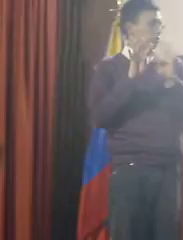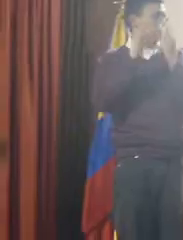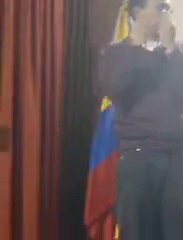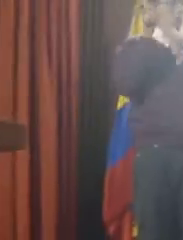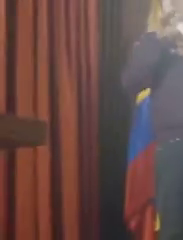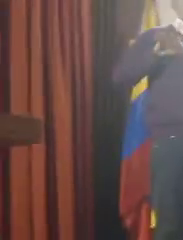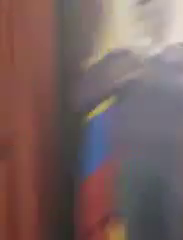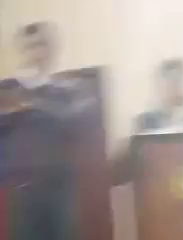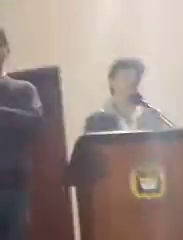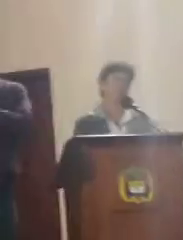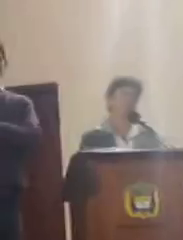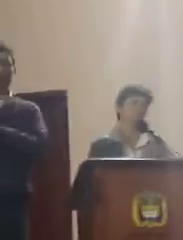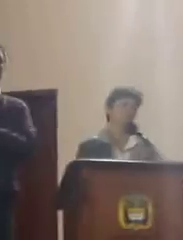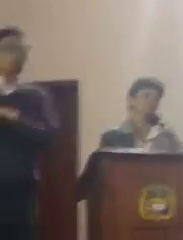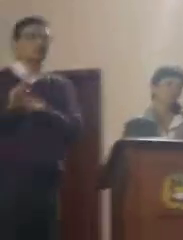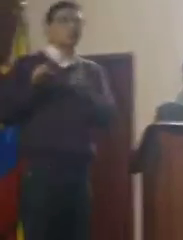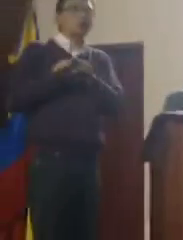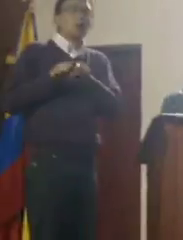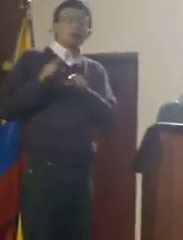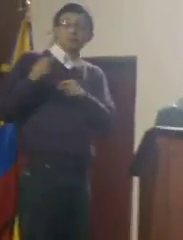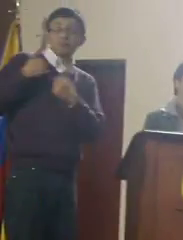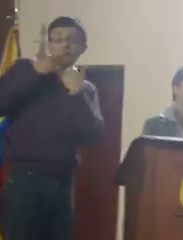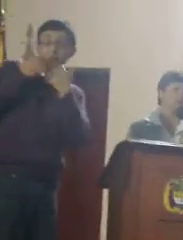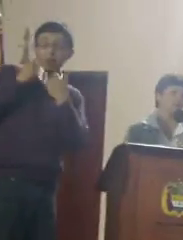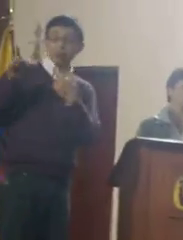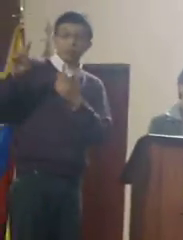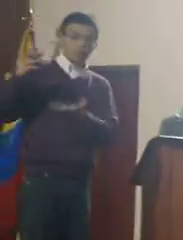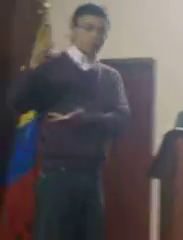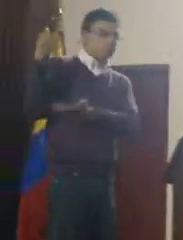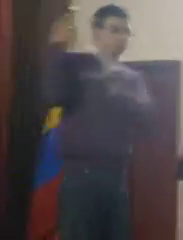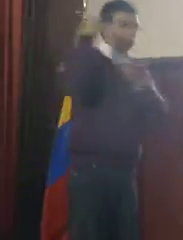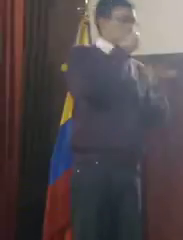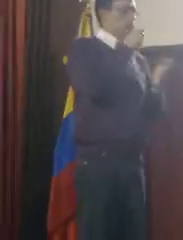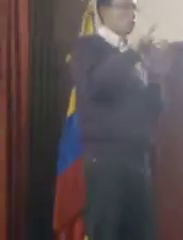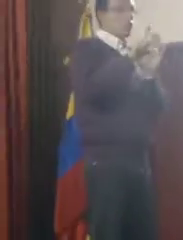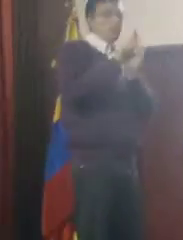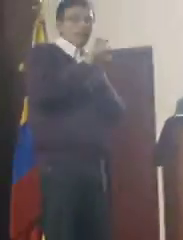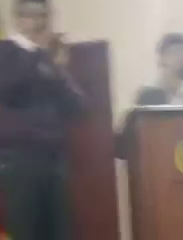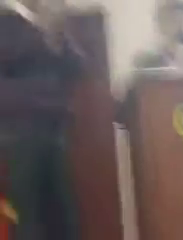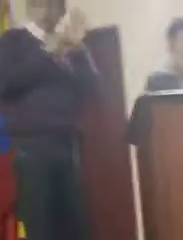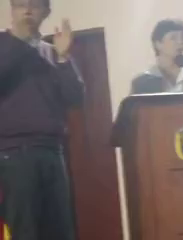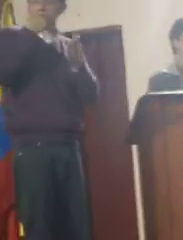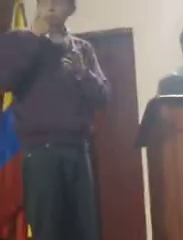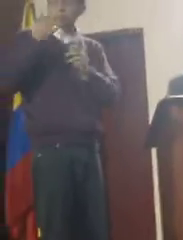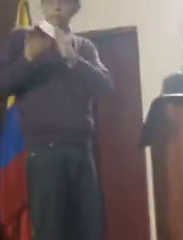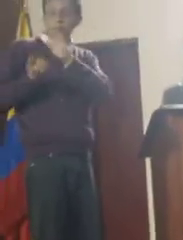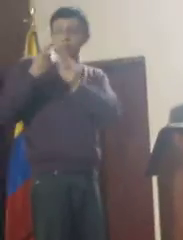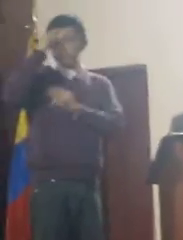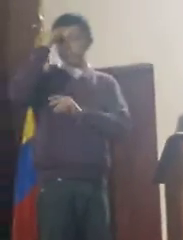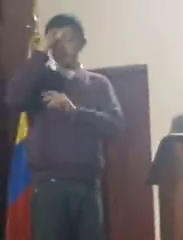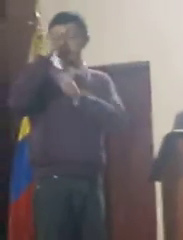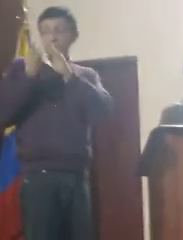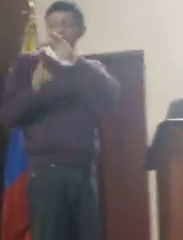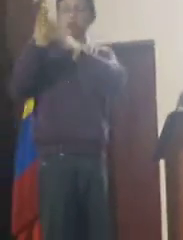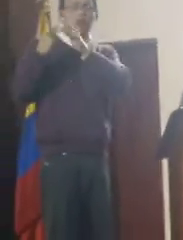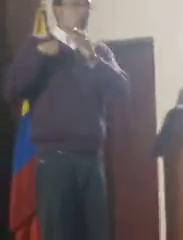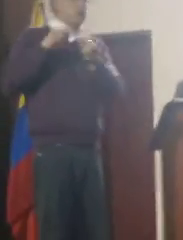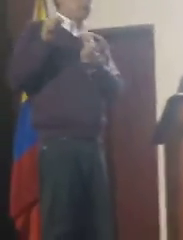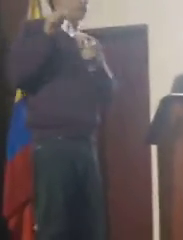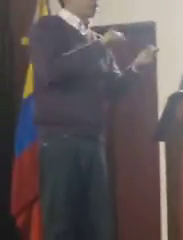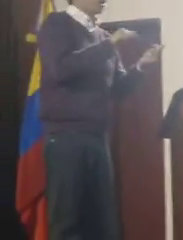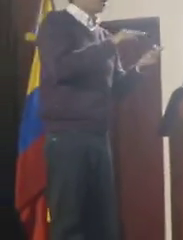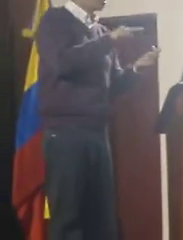aplicar unos recursos específicos o una ley donde se dé ese apoyo a nivel de microempresa para las personas